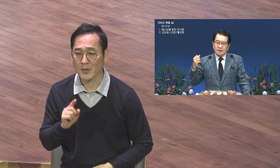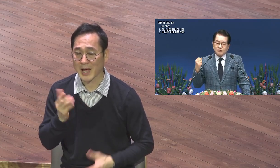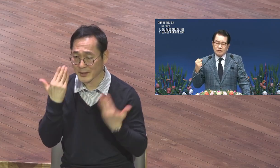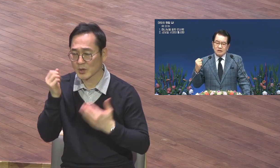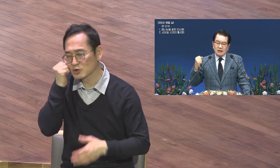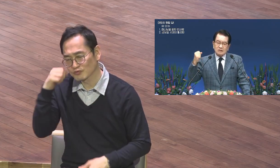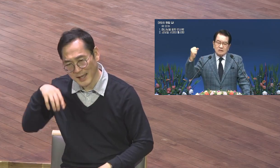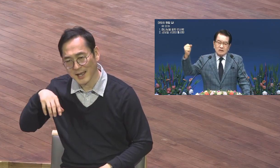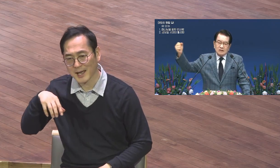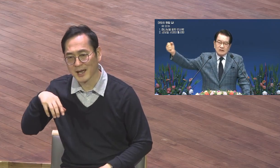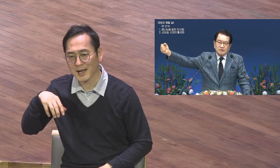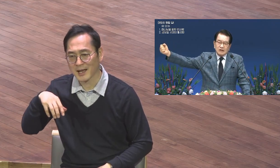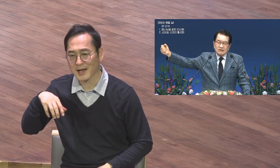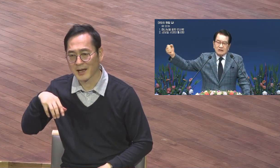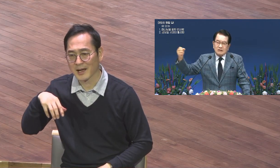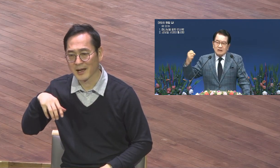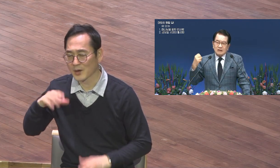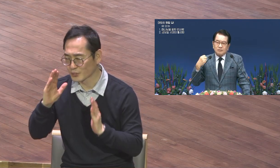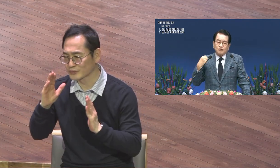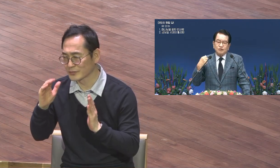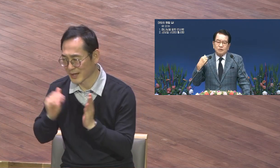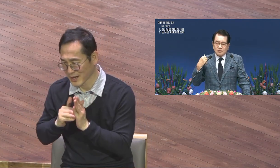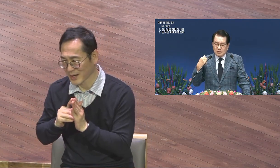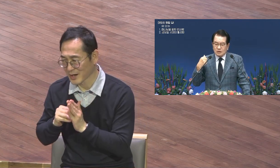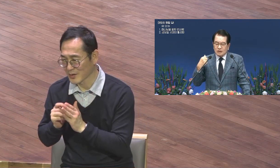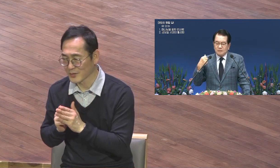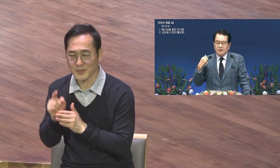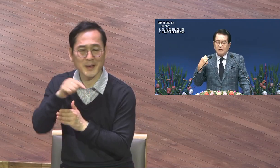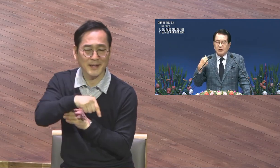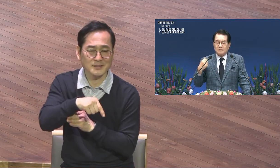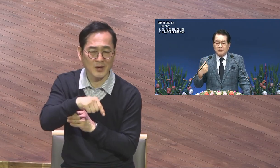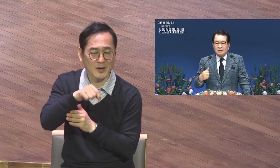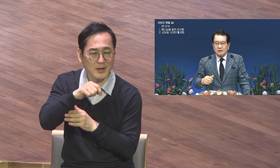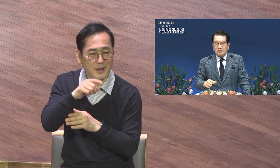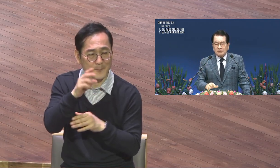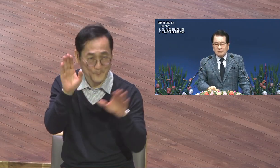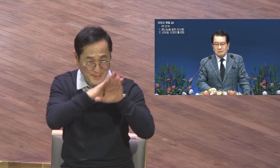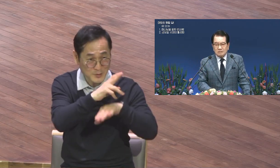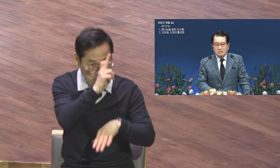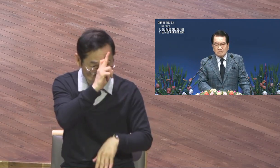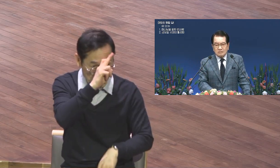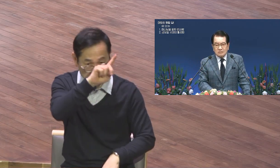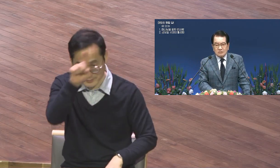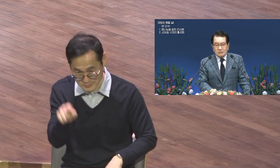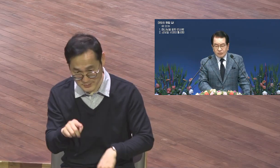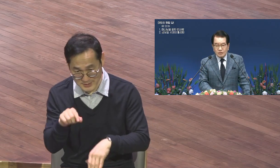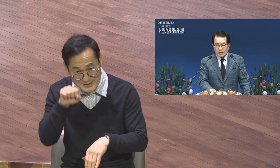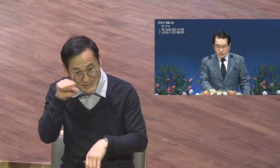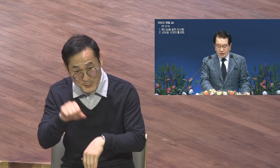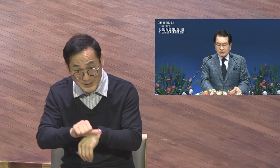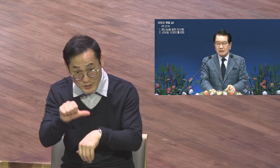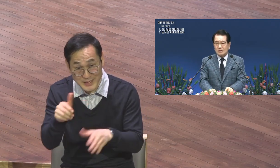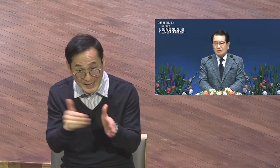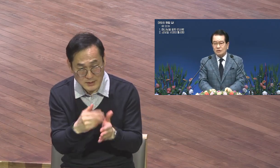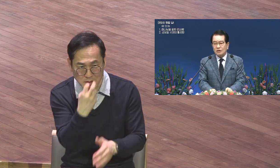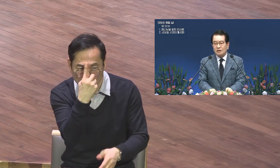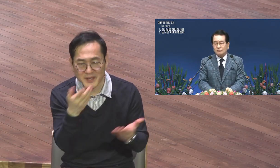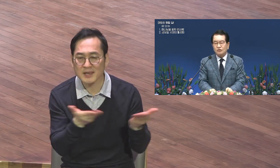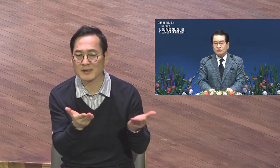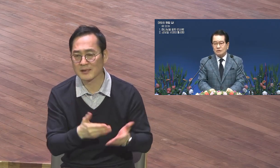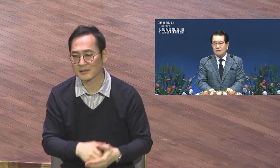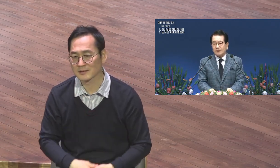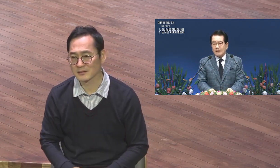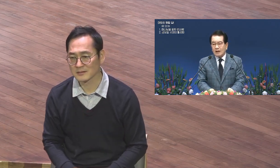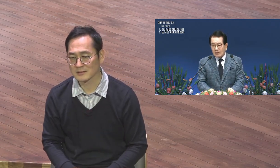있으면서 밤 12시 나가서 새벽 5시까지 보초수업 이 경비예요. 경비. 그걸 계속 하더라니까. 그거